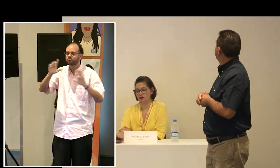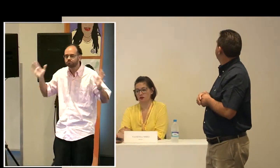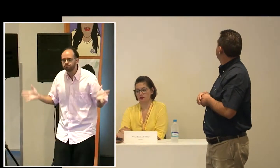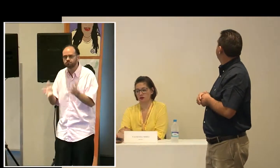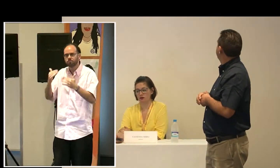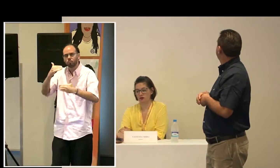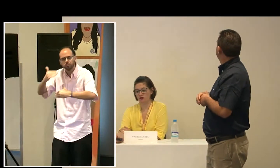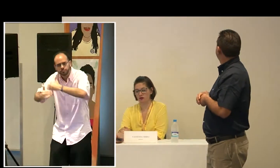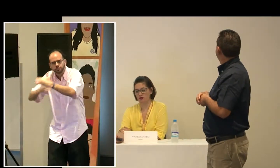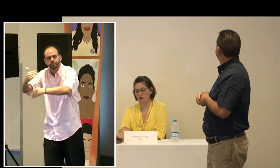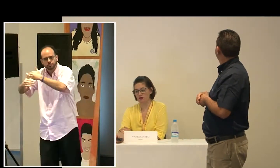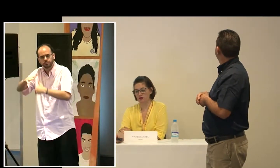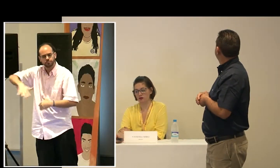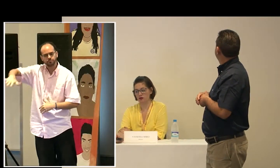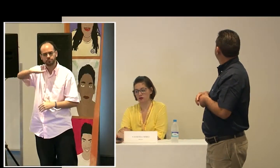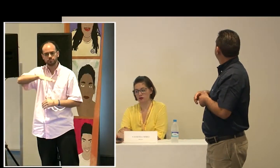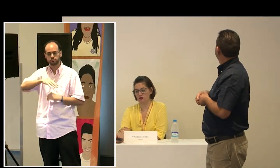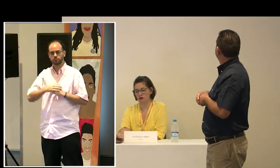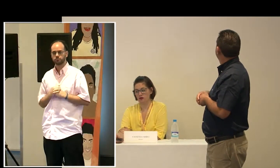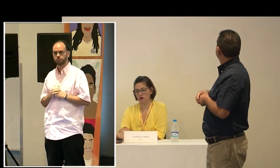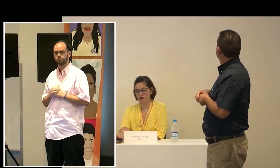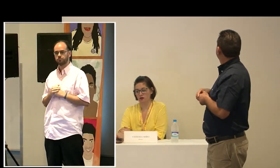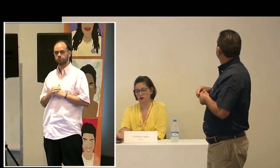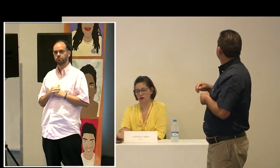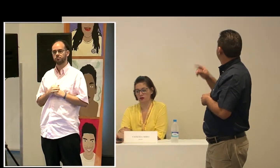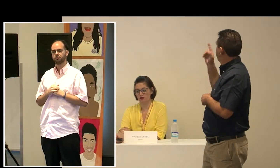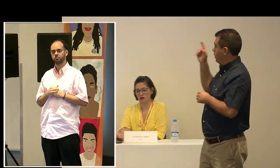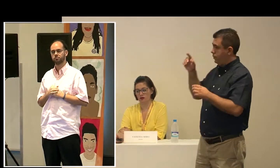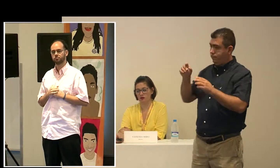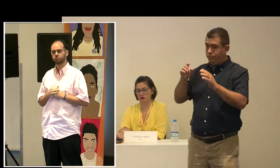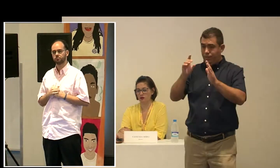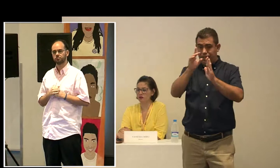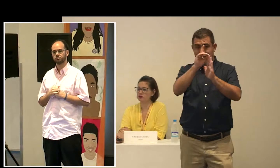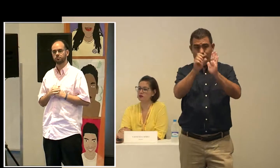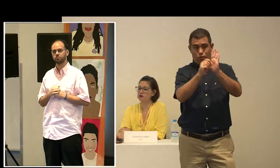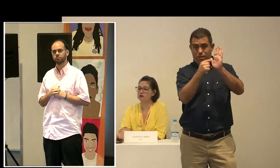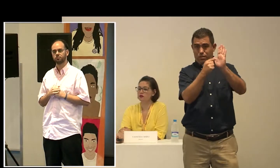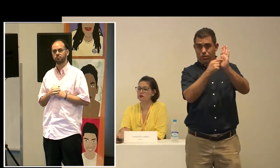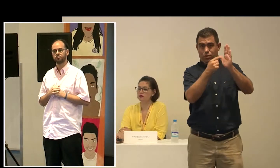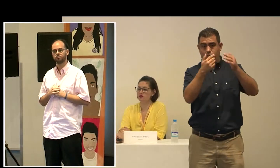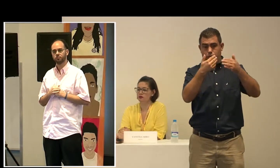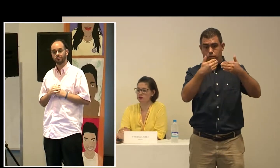Vou falar agora para vocês de algo que é uma conquista que nós tivemos.